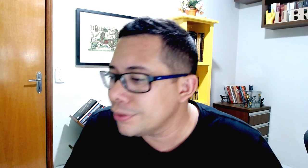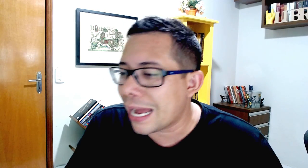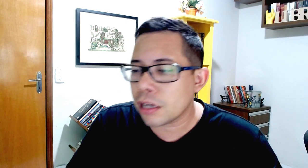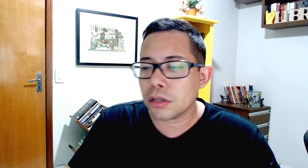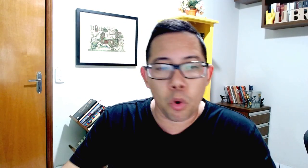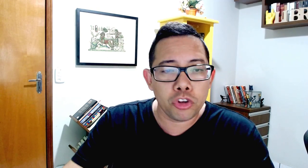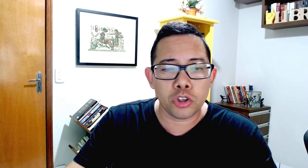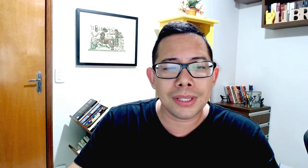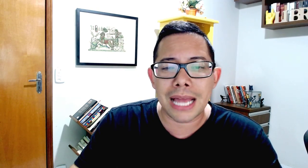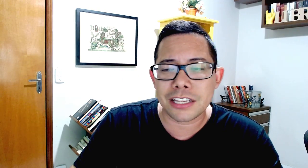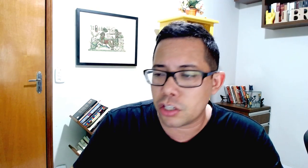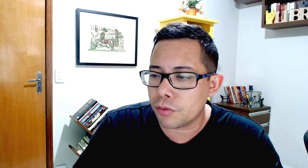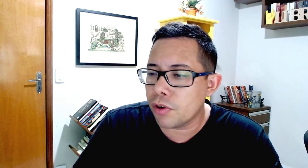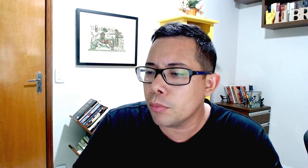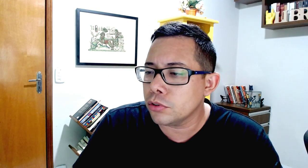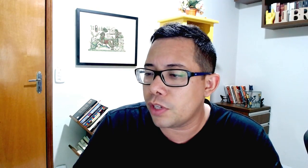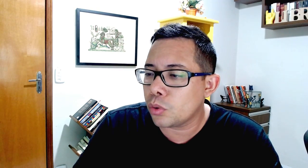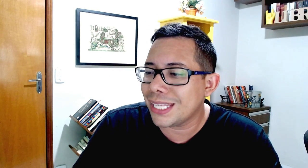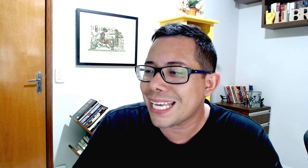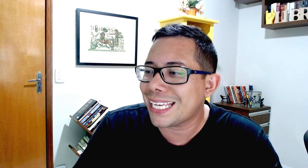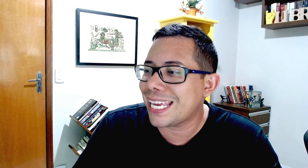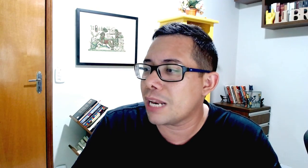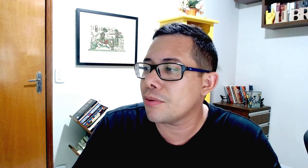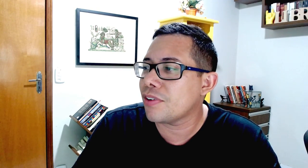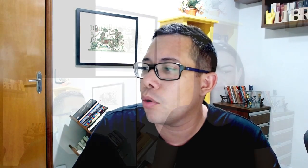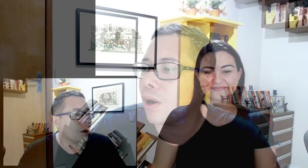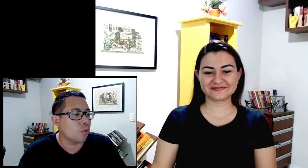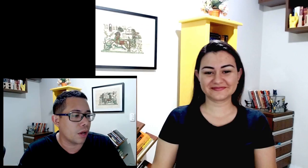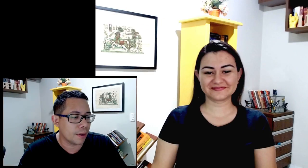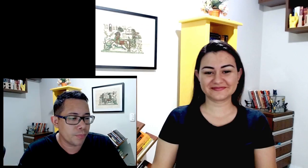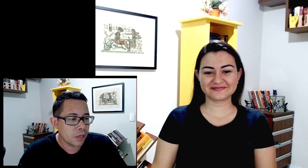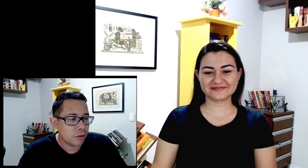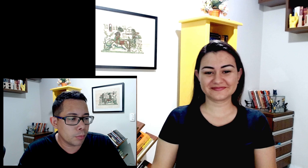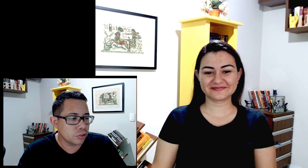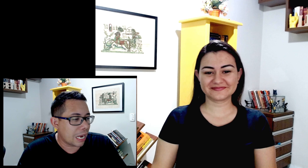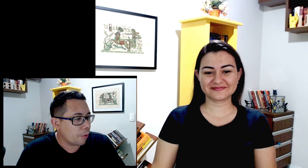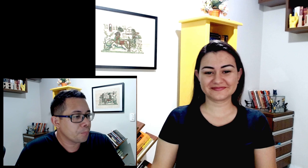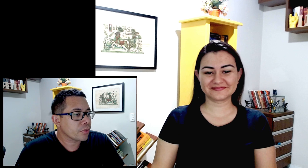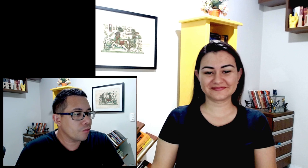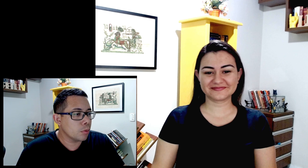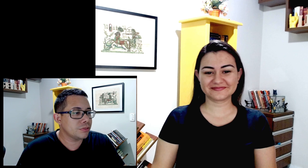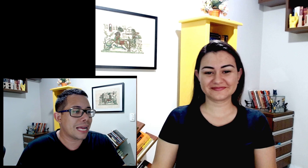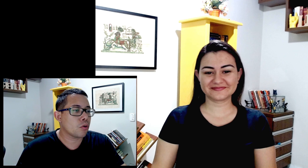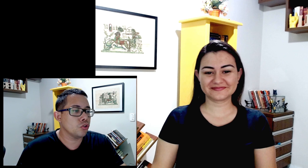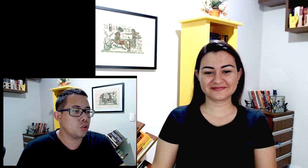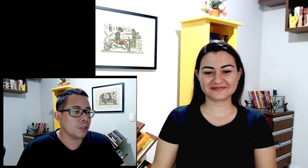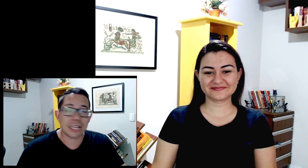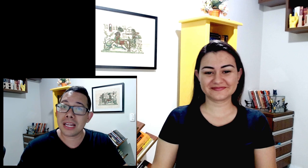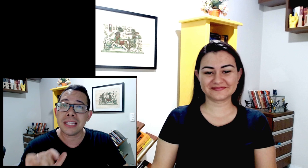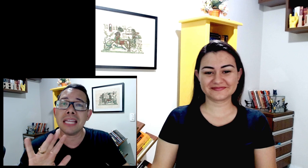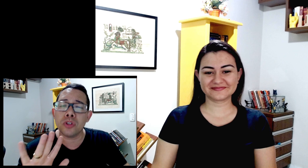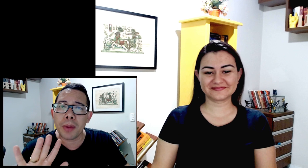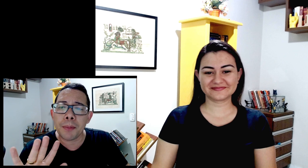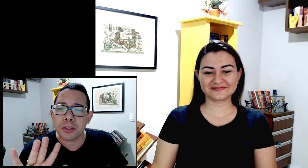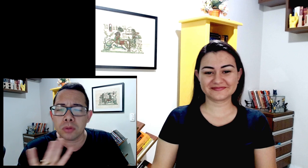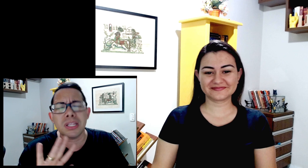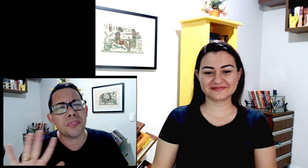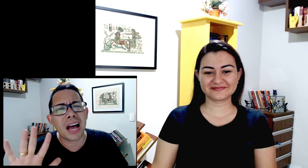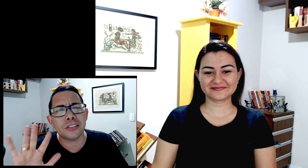vamos dar continuidade aqui a vamos ver o que que a Kelly ela falou agora vamos lá vamos dar continuidade até aí Tudo bem pessoal tá